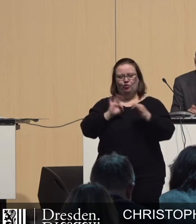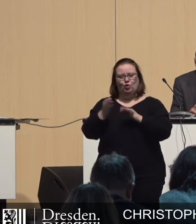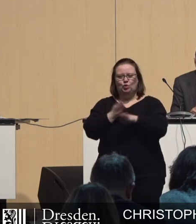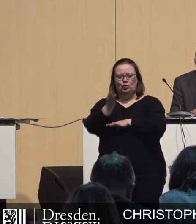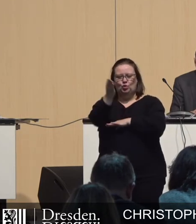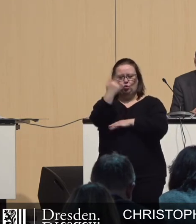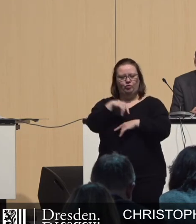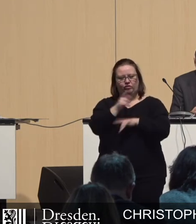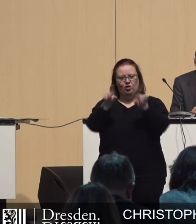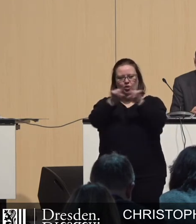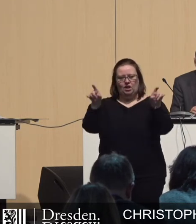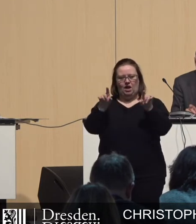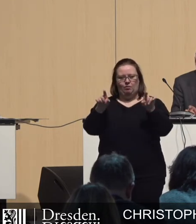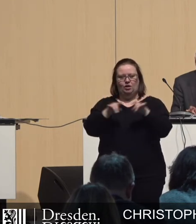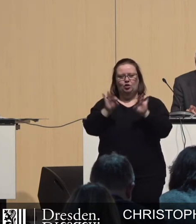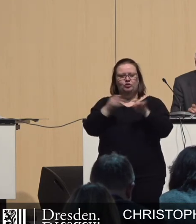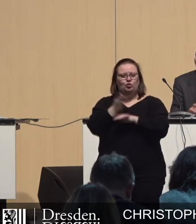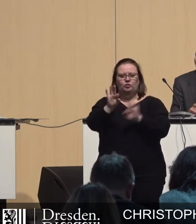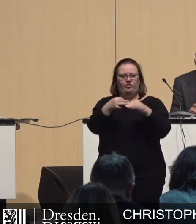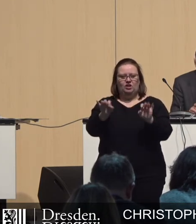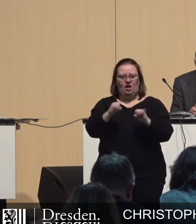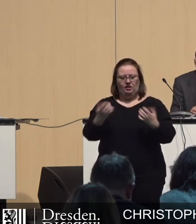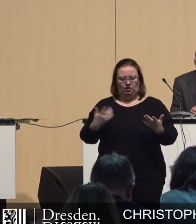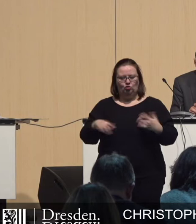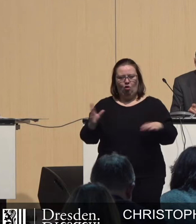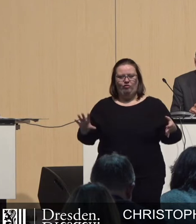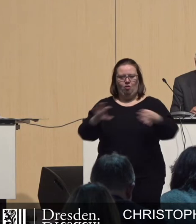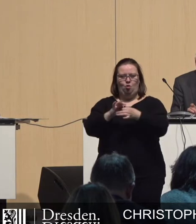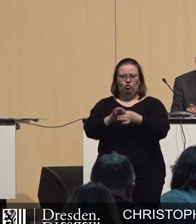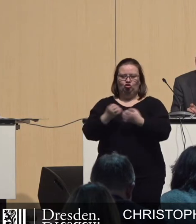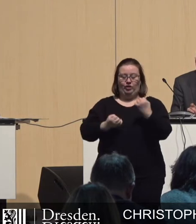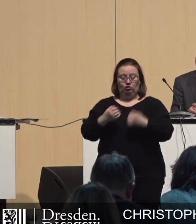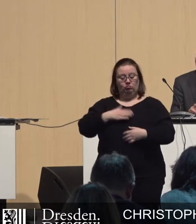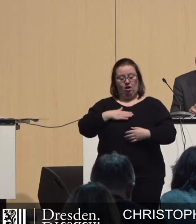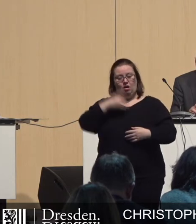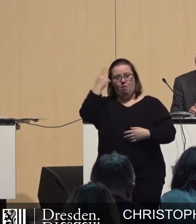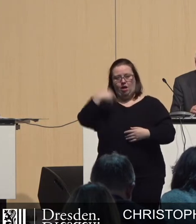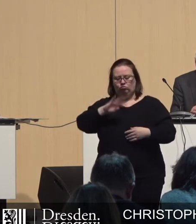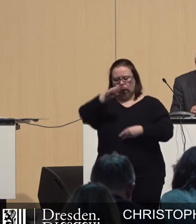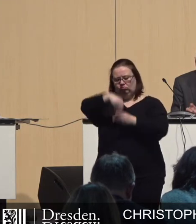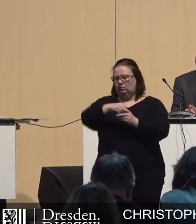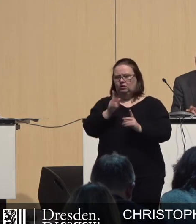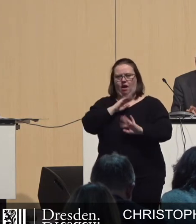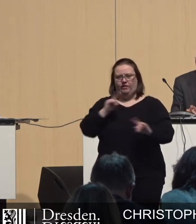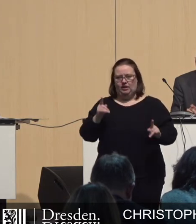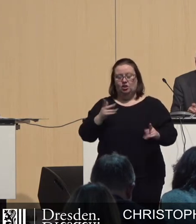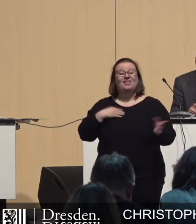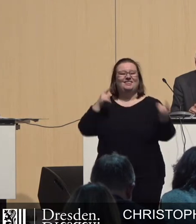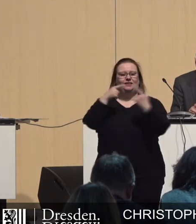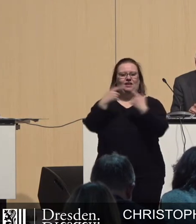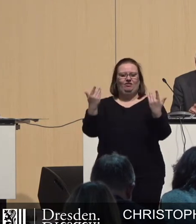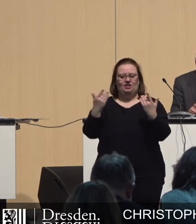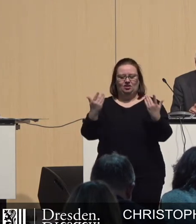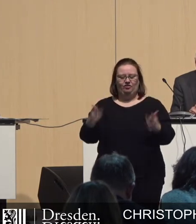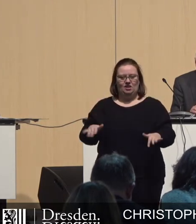die Zukunftsfähigkeit und den Querverbund innerhalb der TWD. Das gehört aus unserer Sicht nicht an diese Stelle. Ziel muss ein